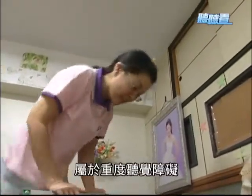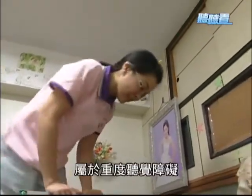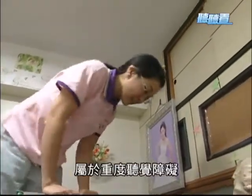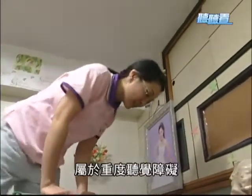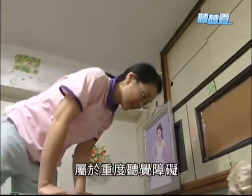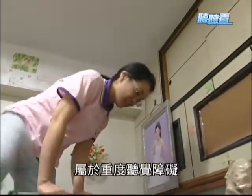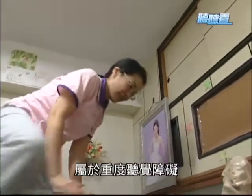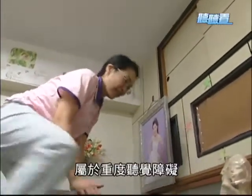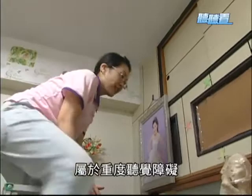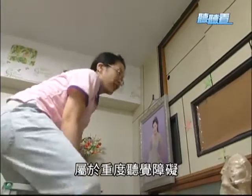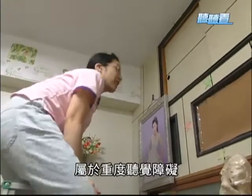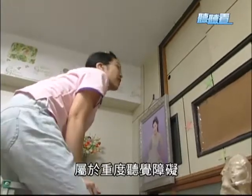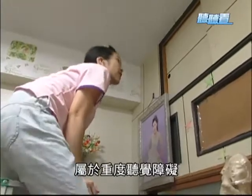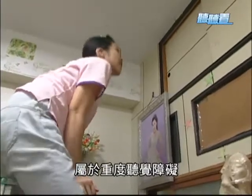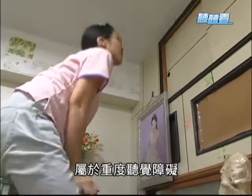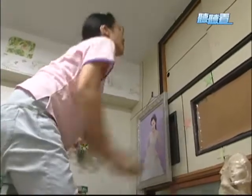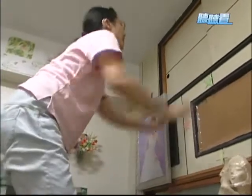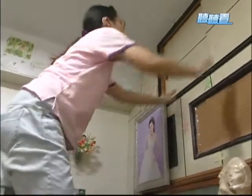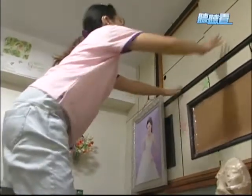度听觉障碍。